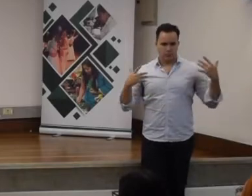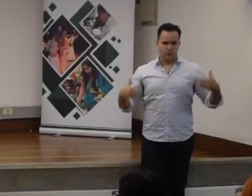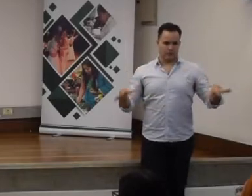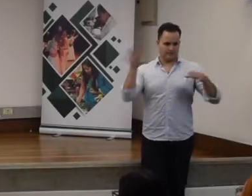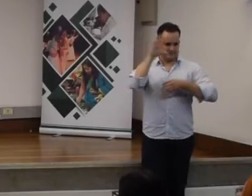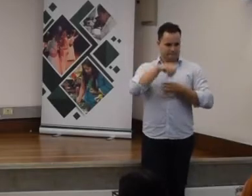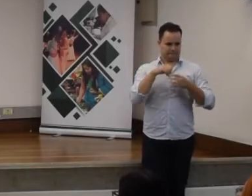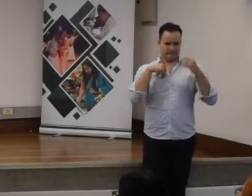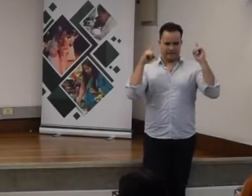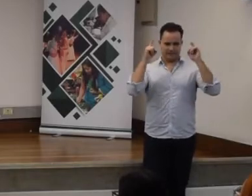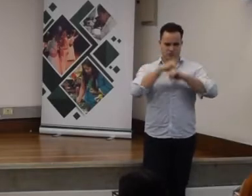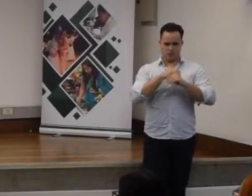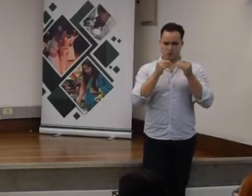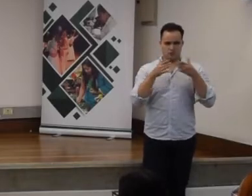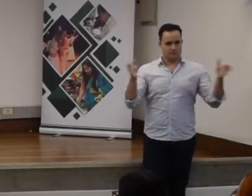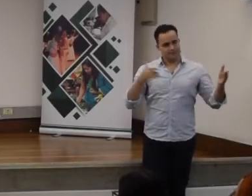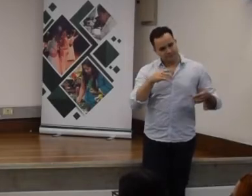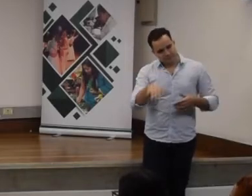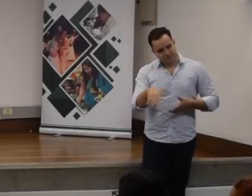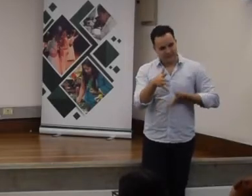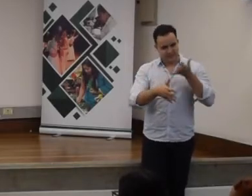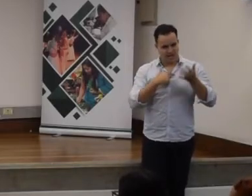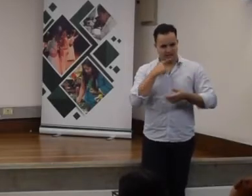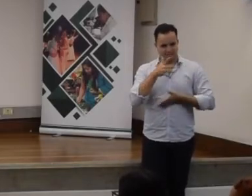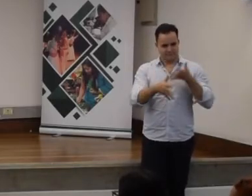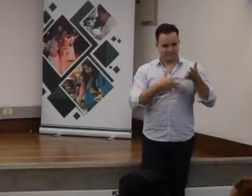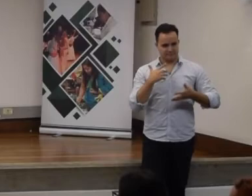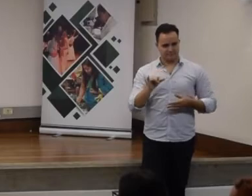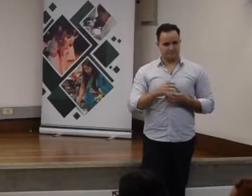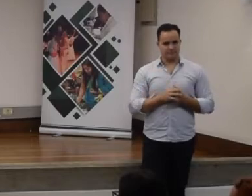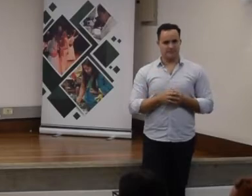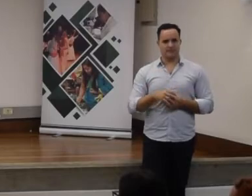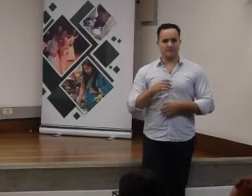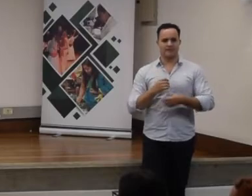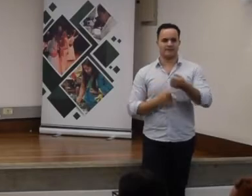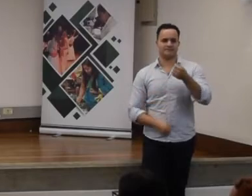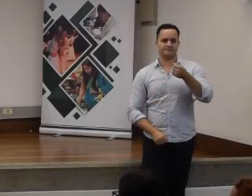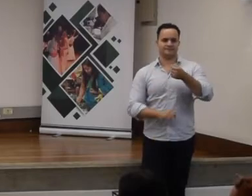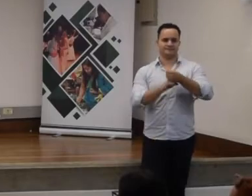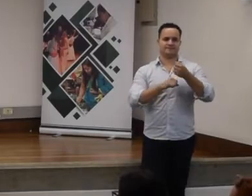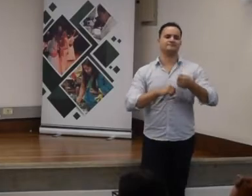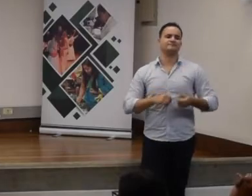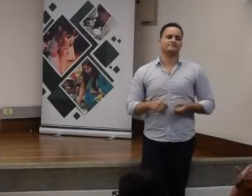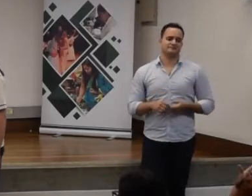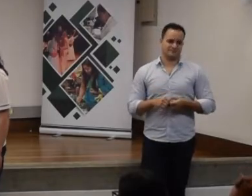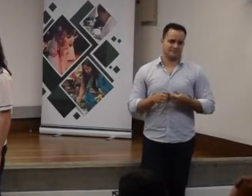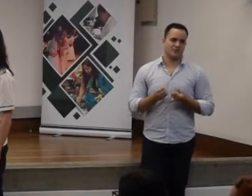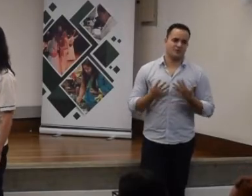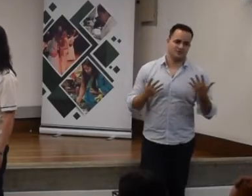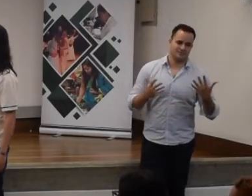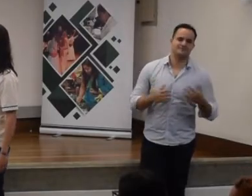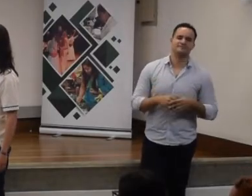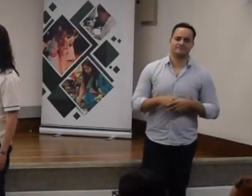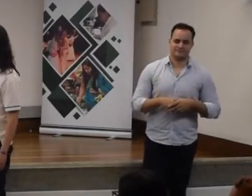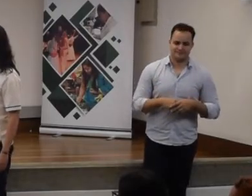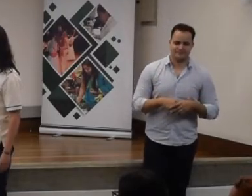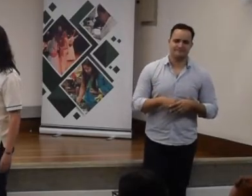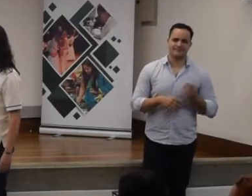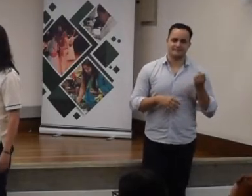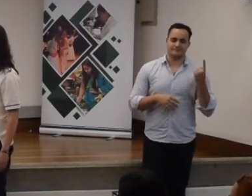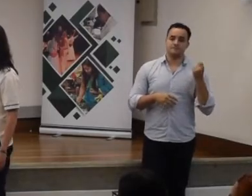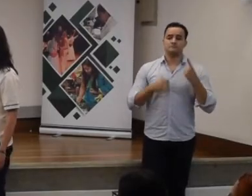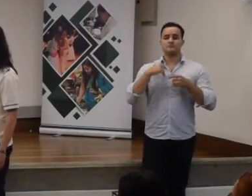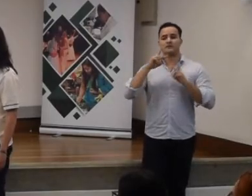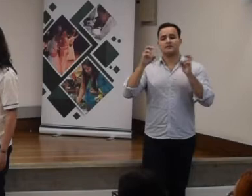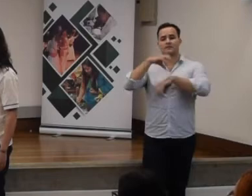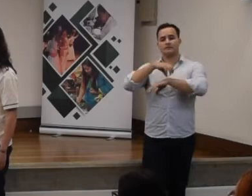con esto entonces lo llamamos apoyos, asesorías y correflexiones en varios trabajos de grado de la Facultad de Comunicaciones,